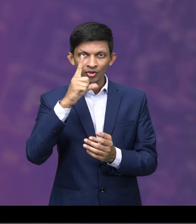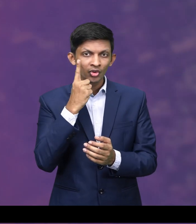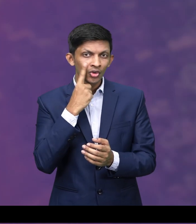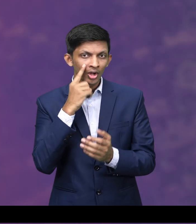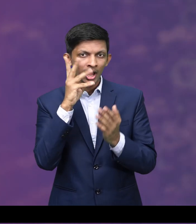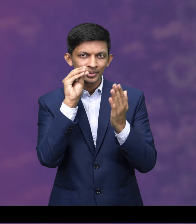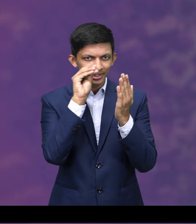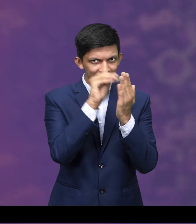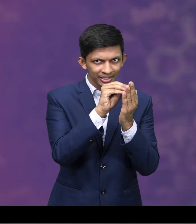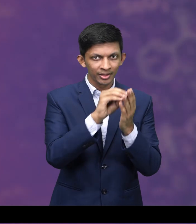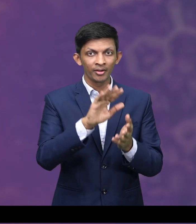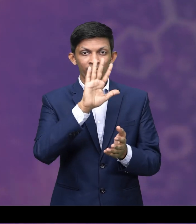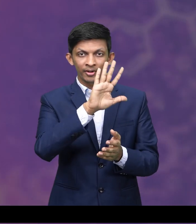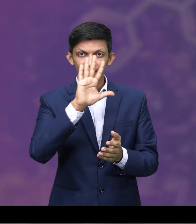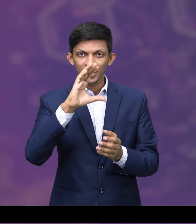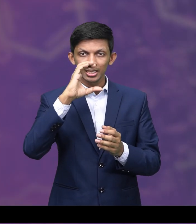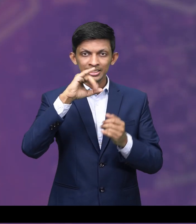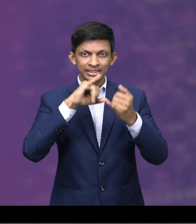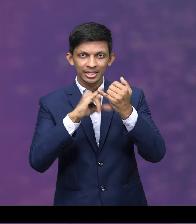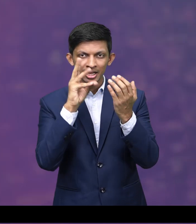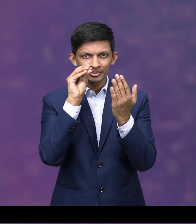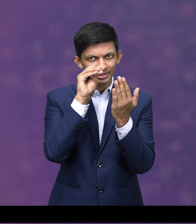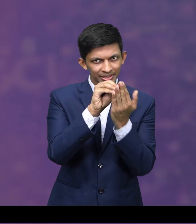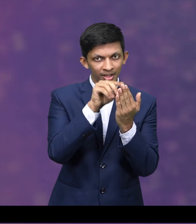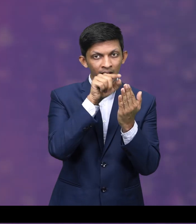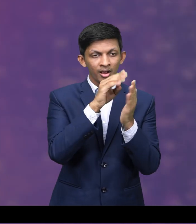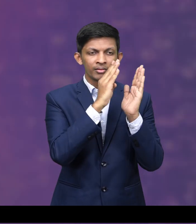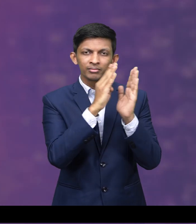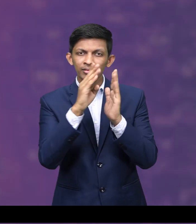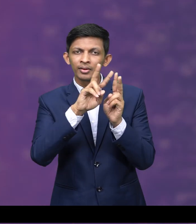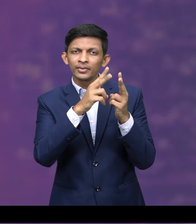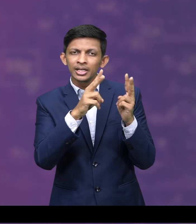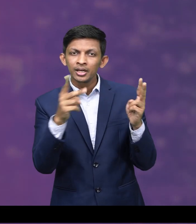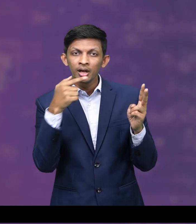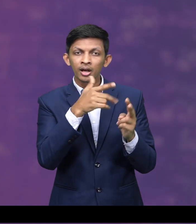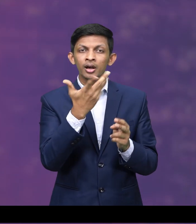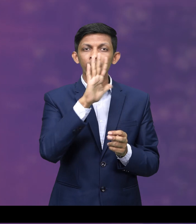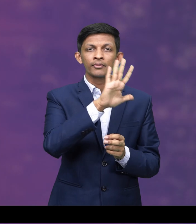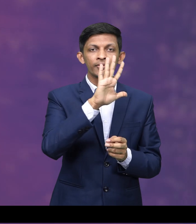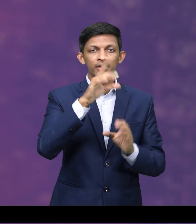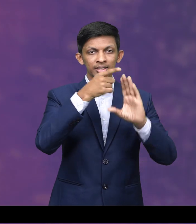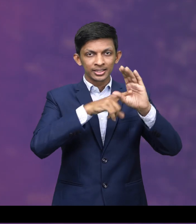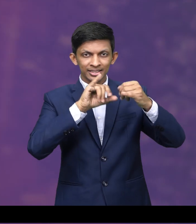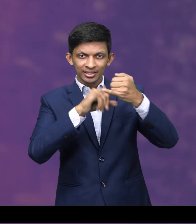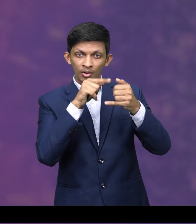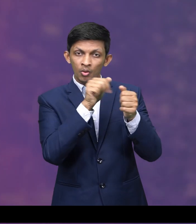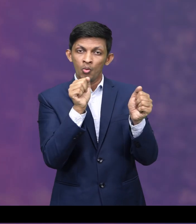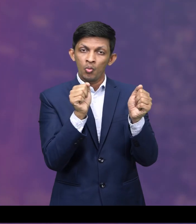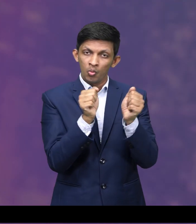మరియు 55 Cs మధ్య ఎక్కువ లోపలి షెల్లతో కూడిన మూలకం 55